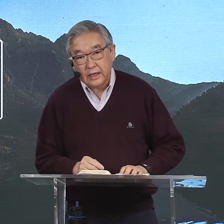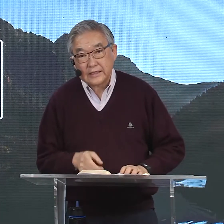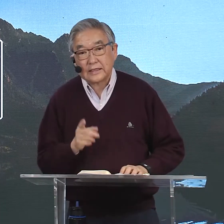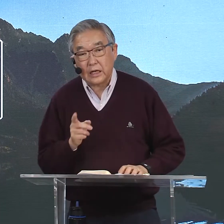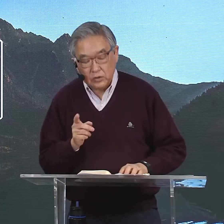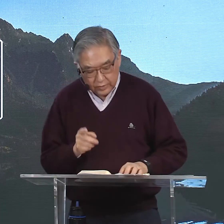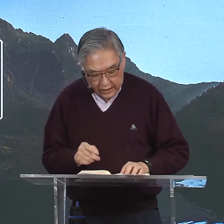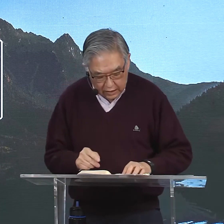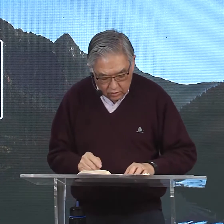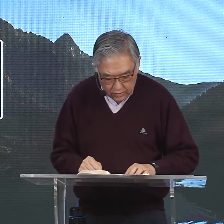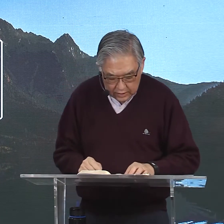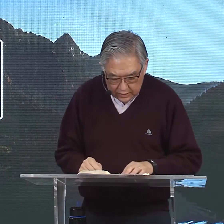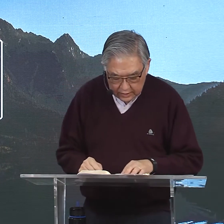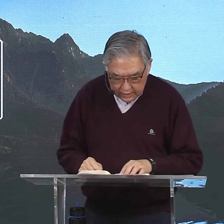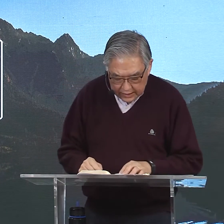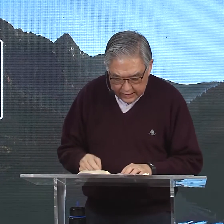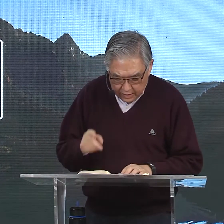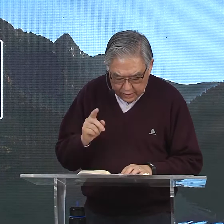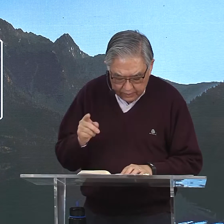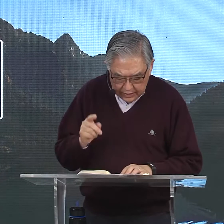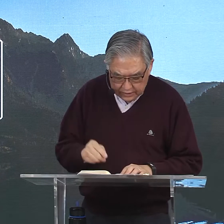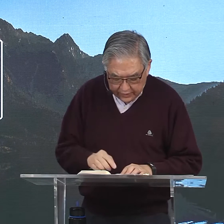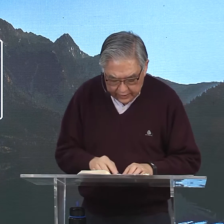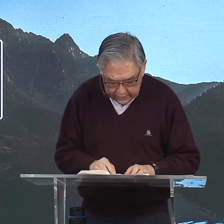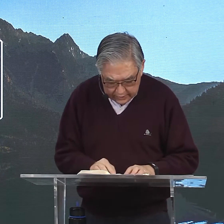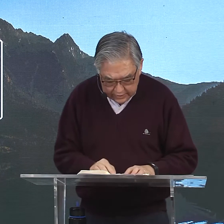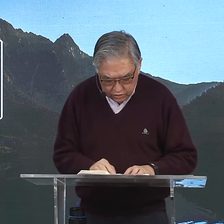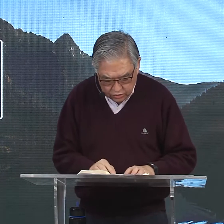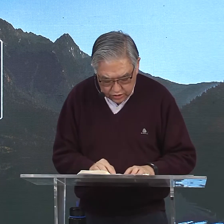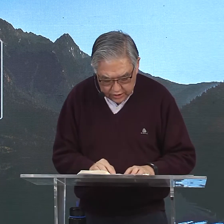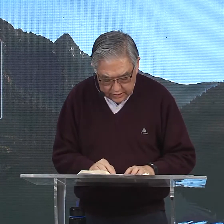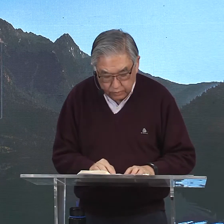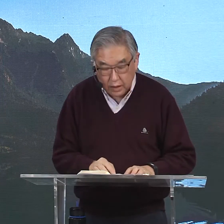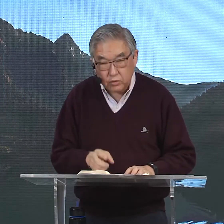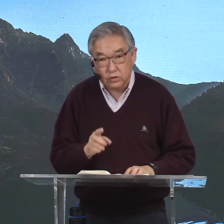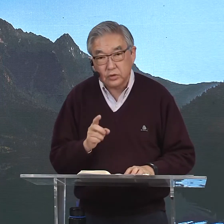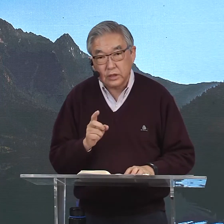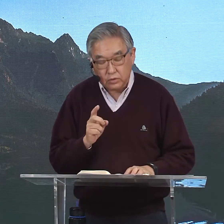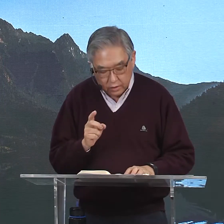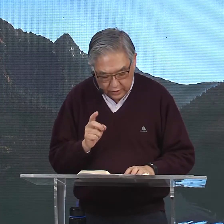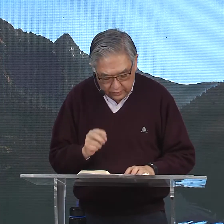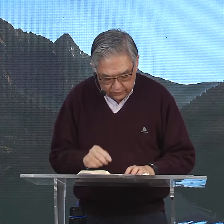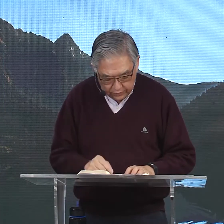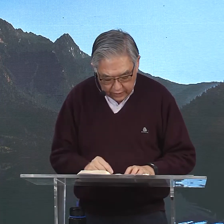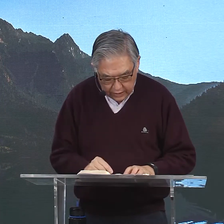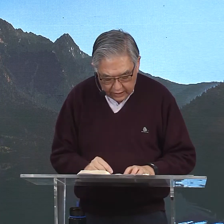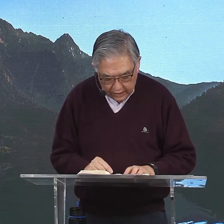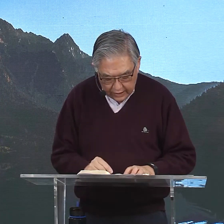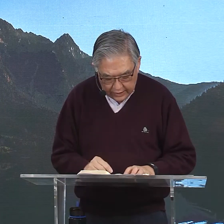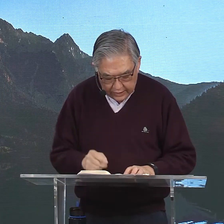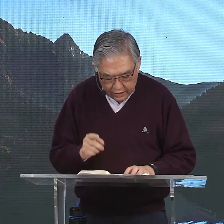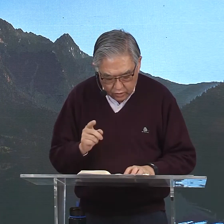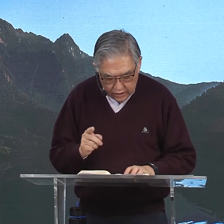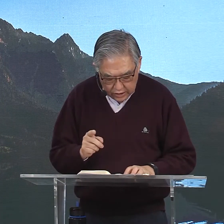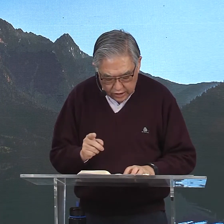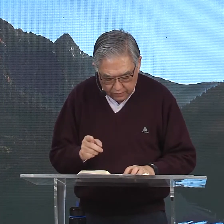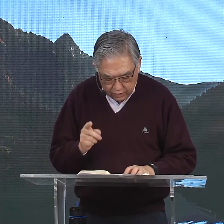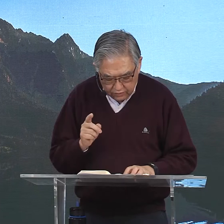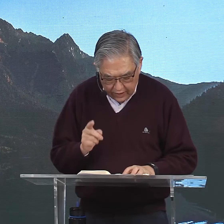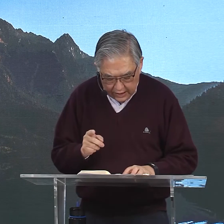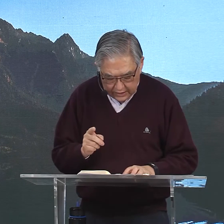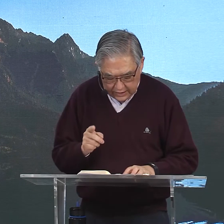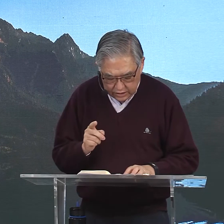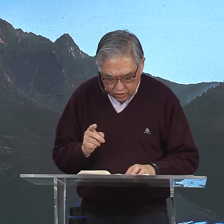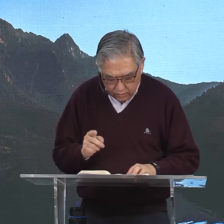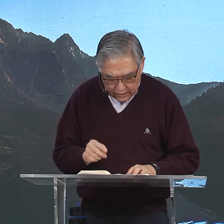a alma restaura minha alma guia-me pelas veredas da justiça por amor do seu nome ainda que eu